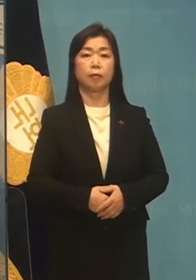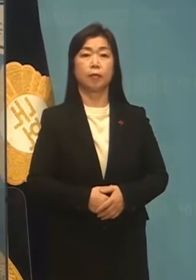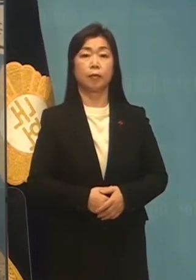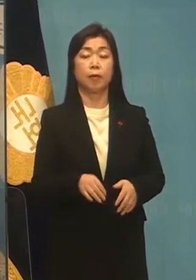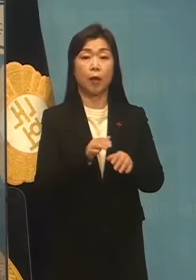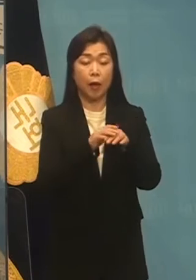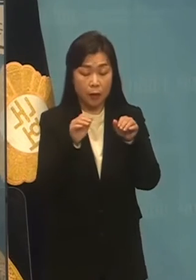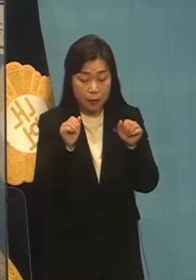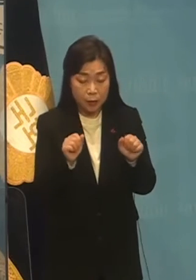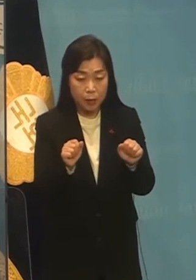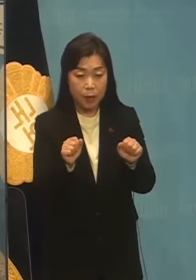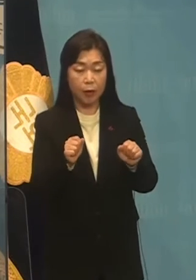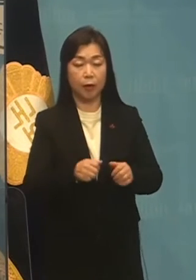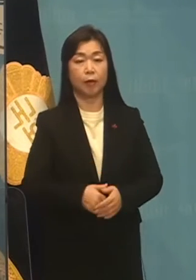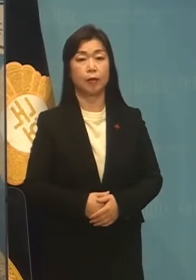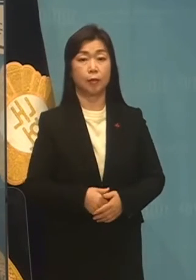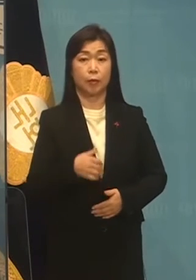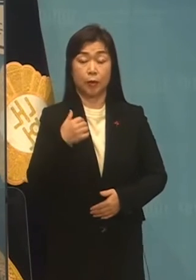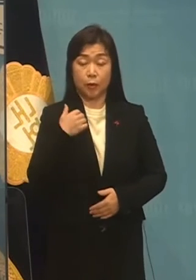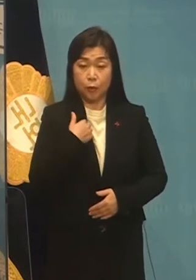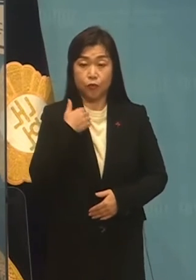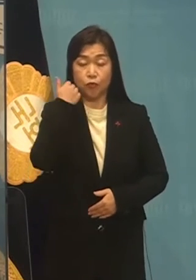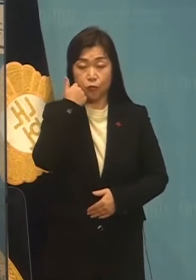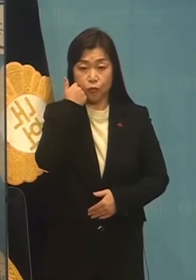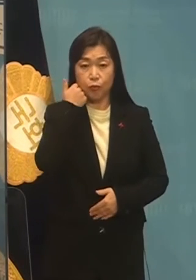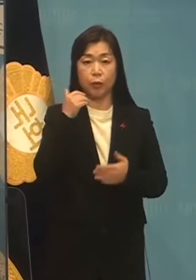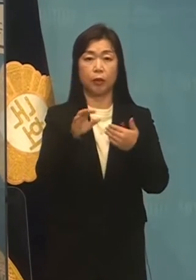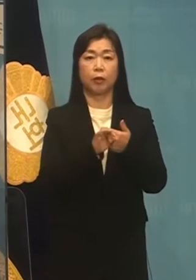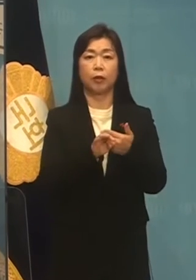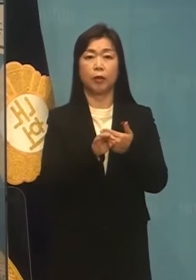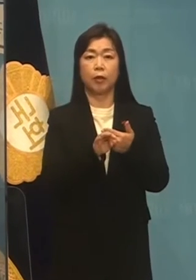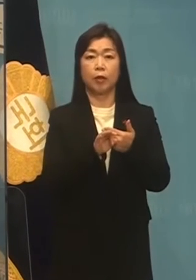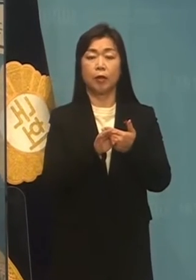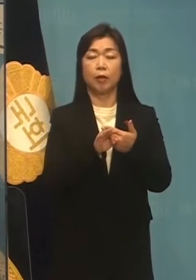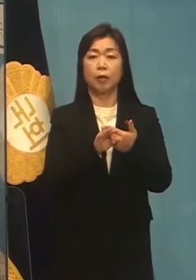네, 안녕하십니까. 저는